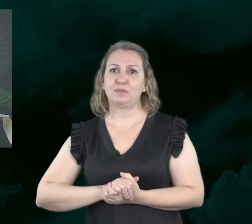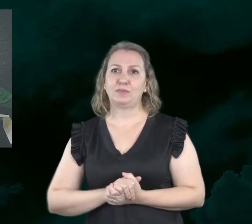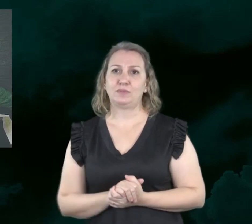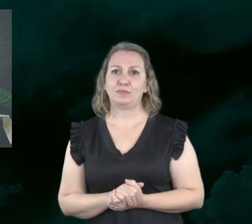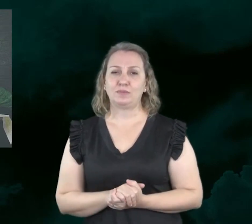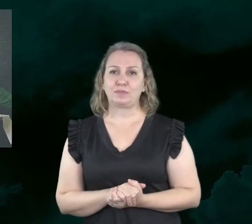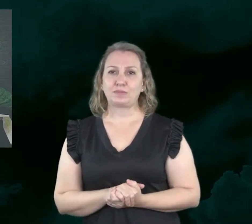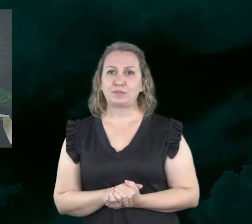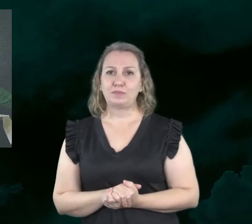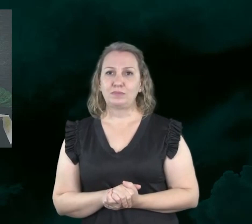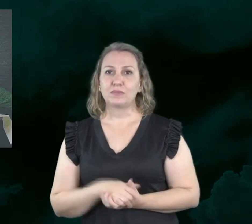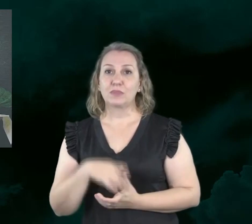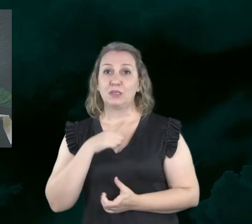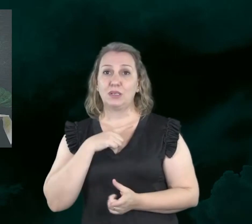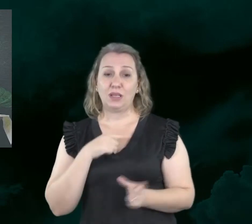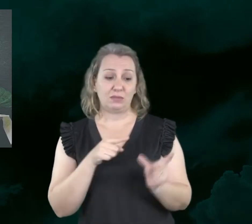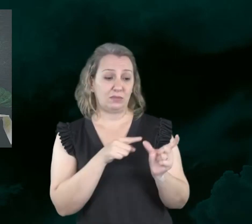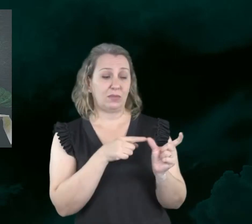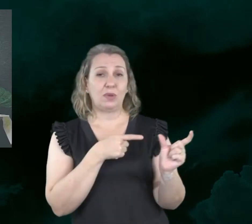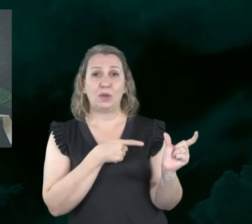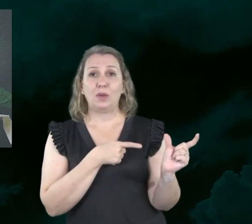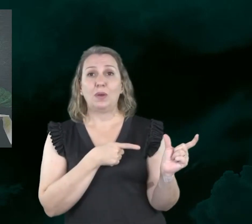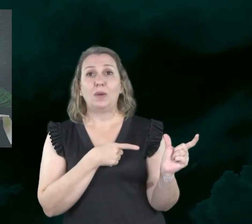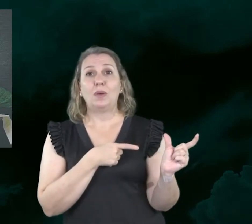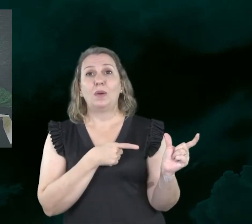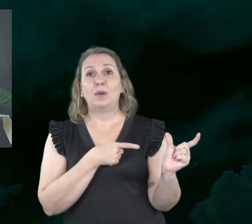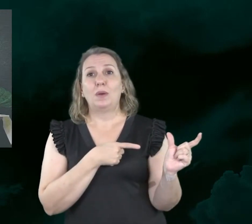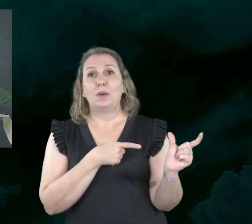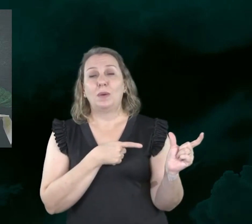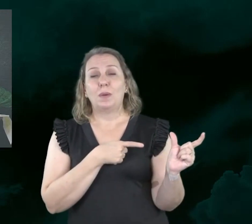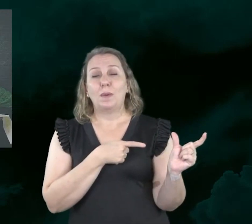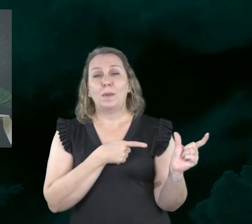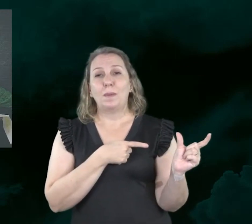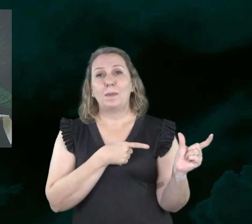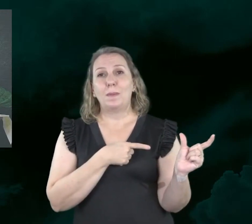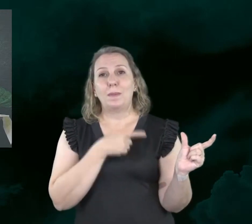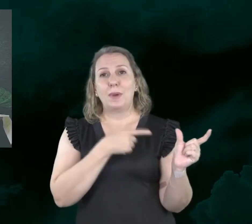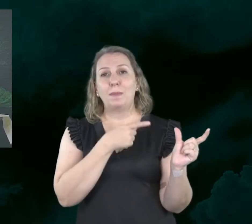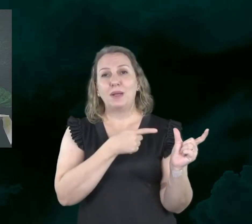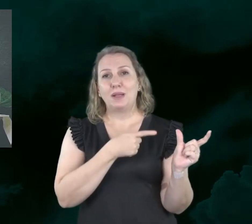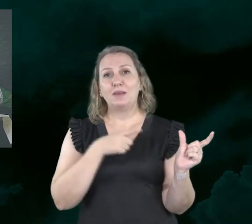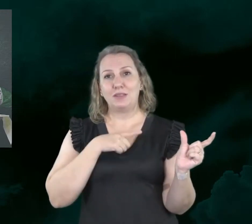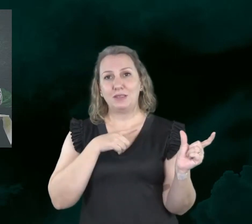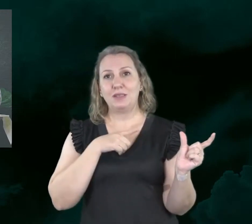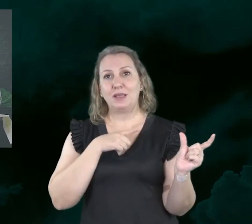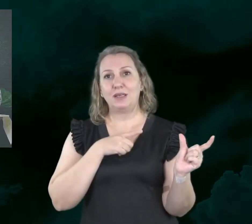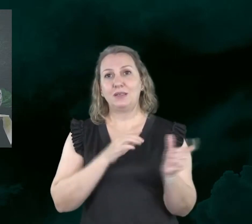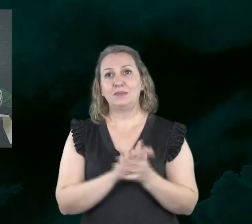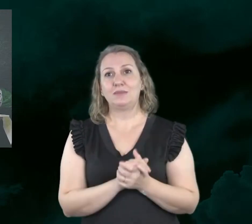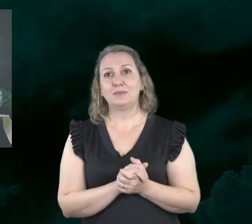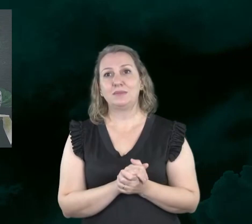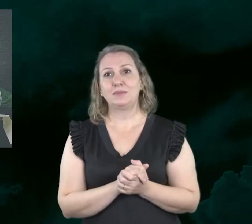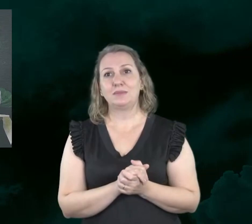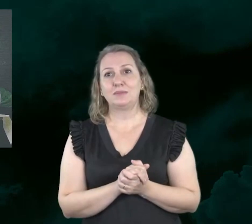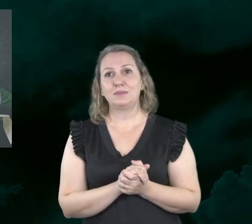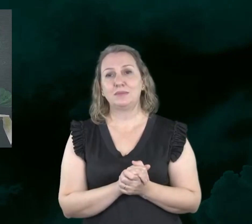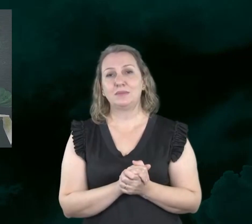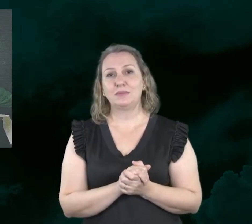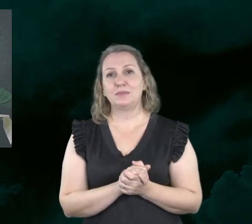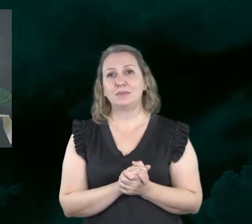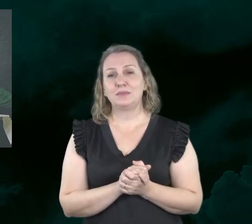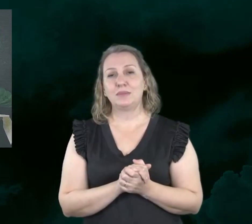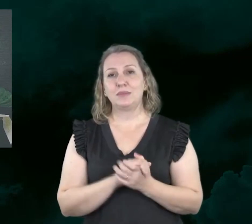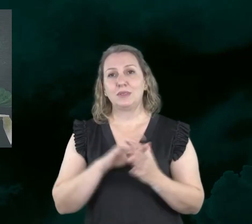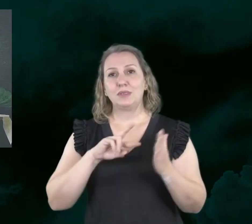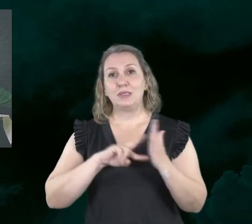hipomané, tá? Eu peço para colocar essa frase aqui, né? Hipomané, que é moné, né?